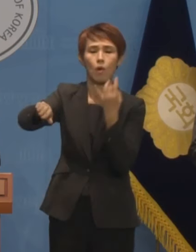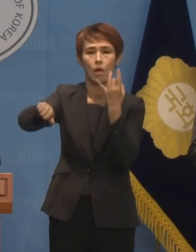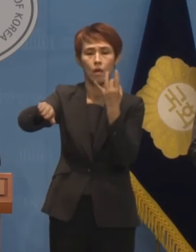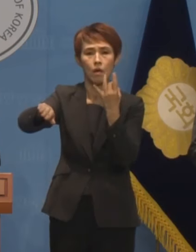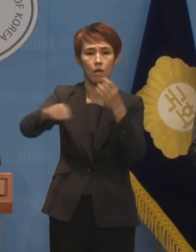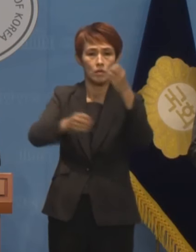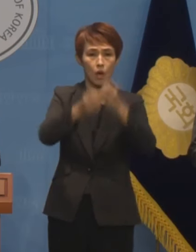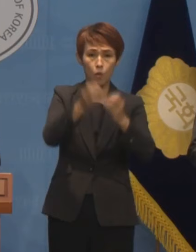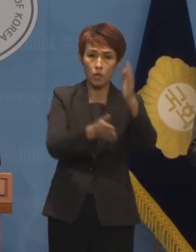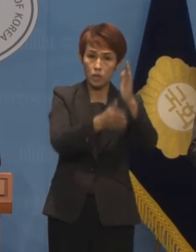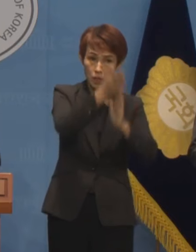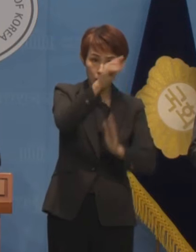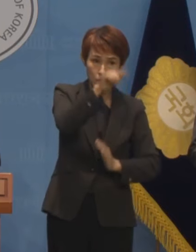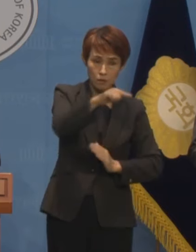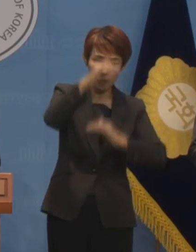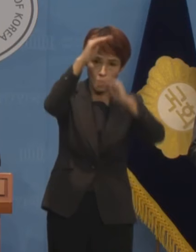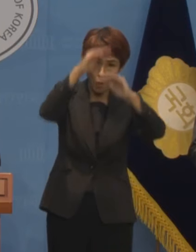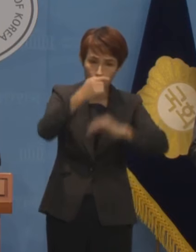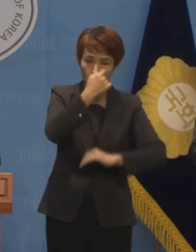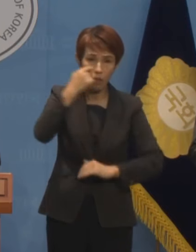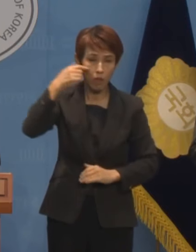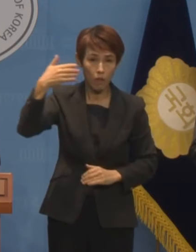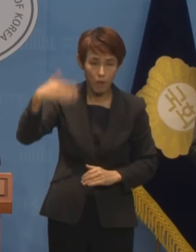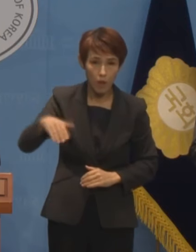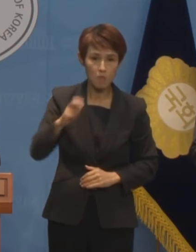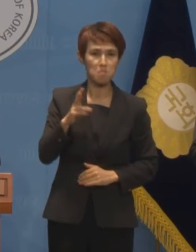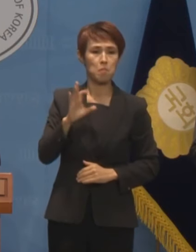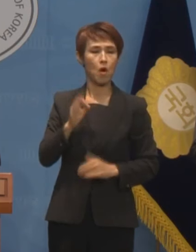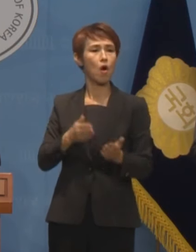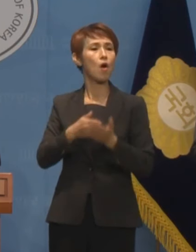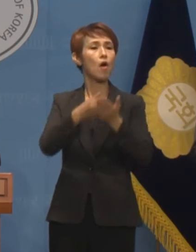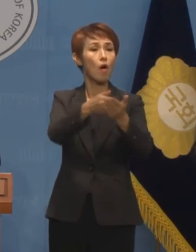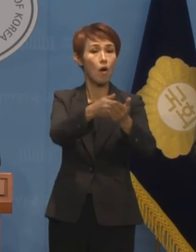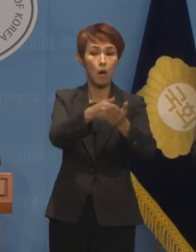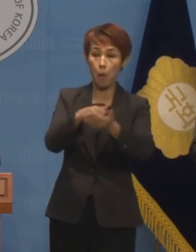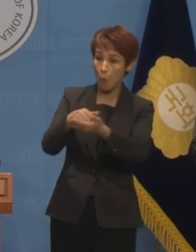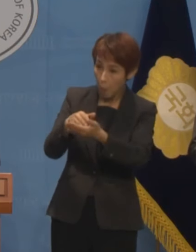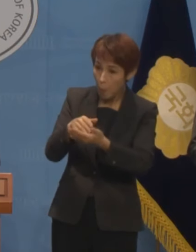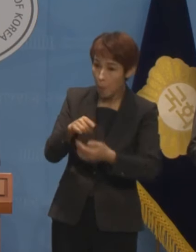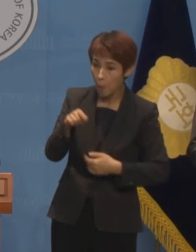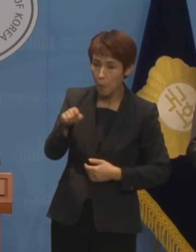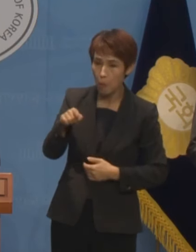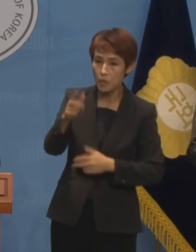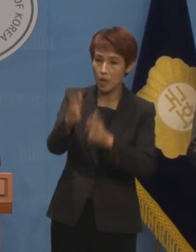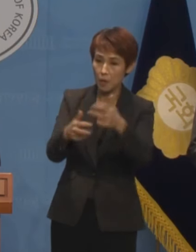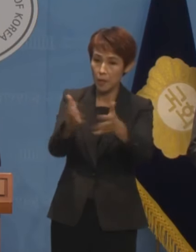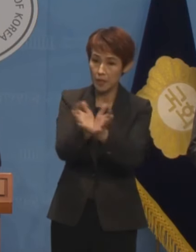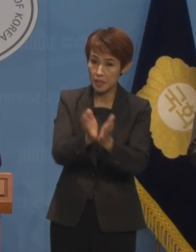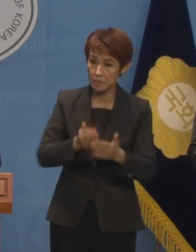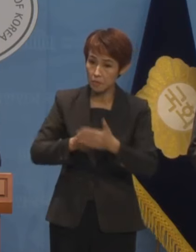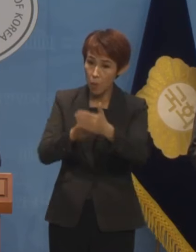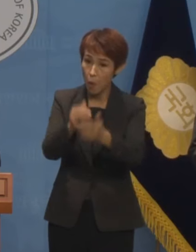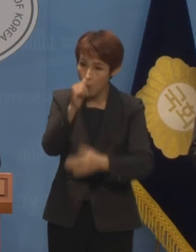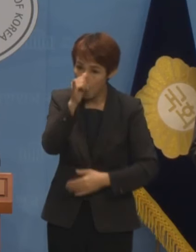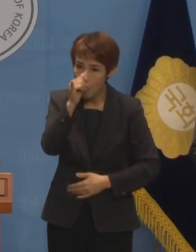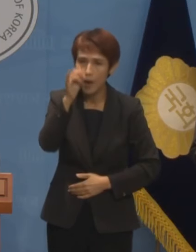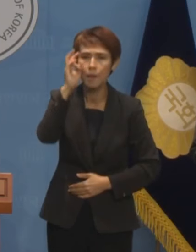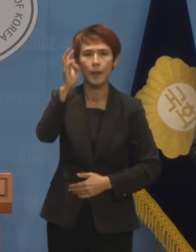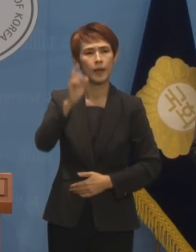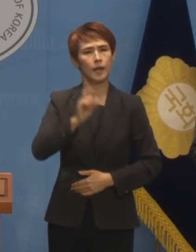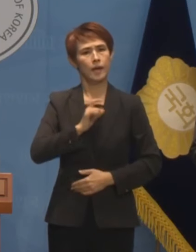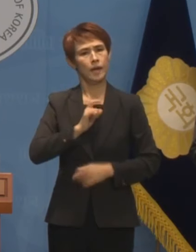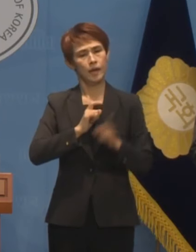이런 기본적인 내용도 확인하지 않은 채 명 씨의 말만 듣고 산단 지정을 추진한 것이 아닌지